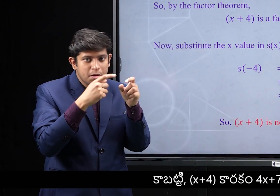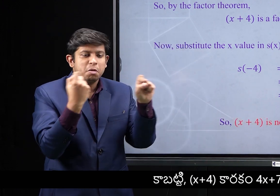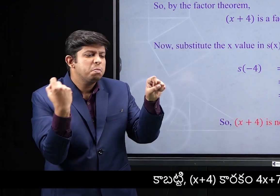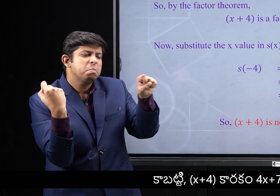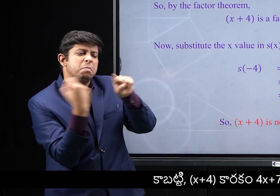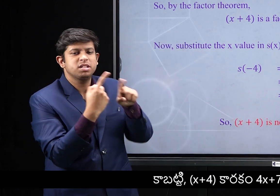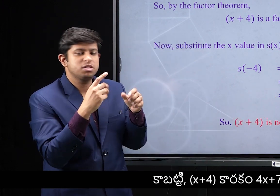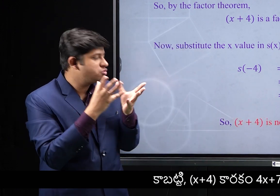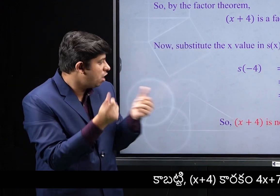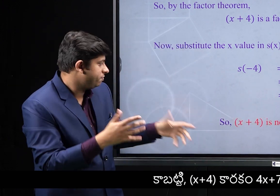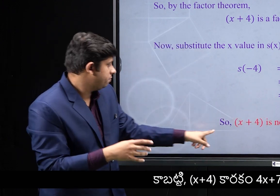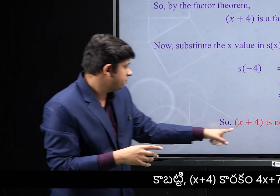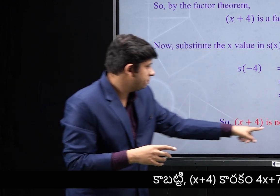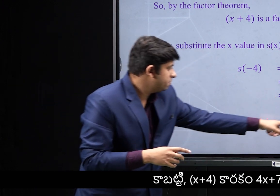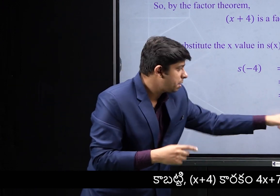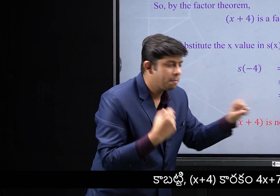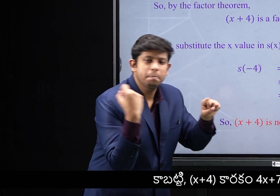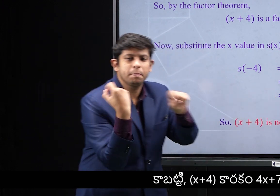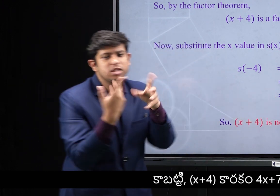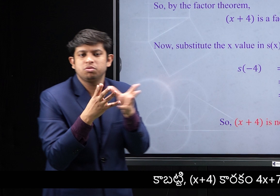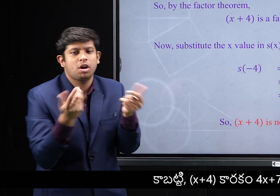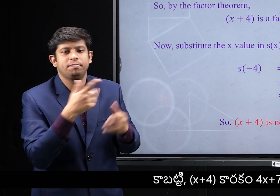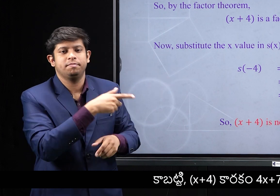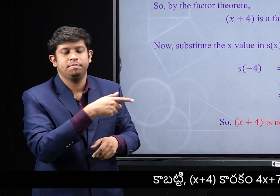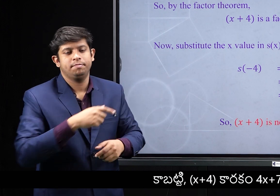కాబట్టి x ప్లస్ 4 కారకం 4x ప్లస్ 7 కాదు.